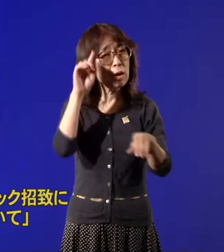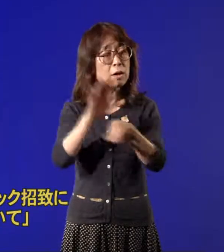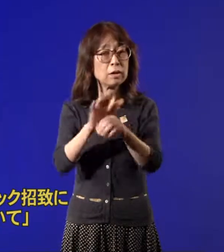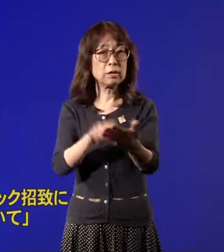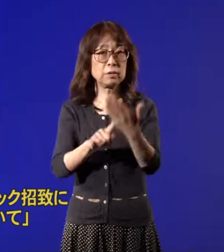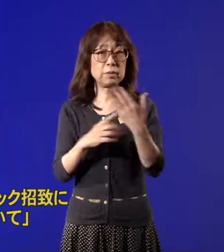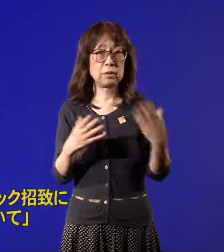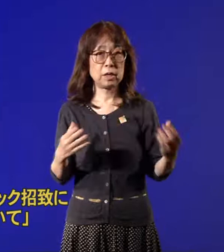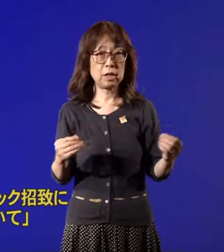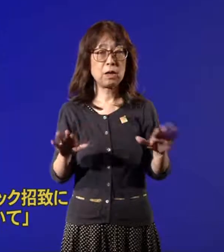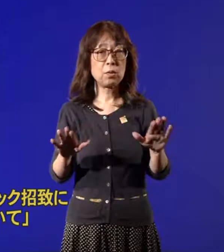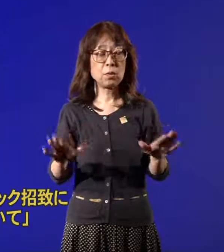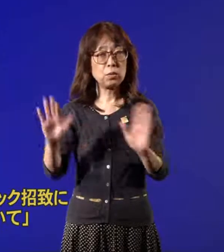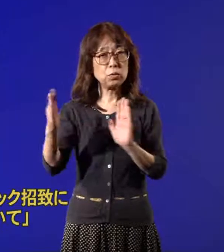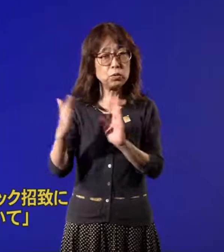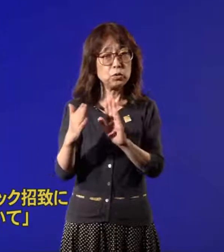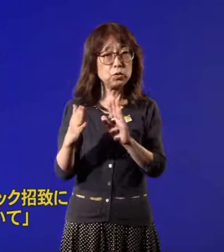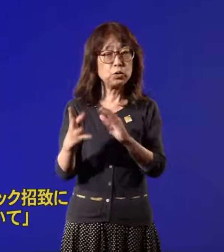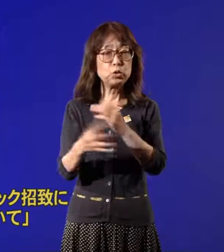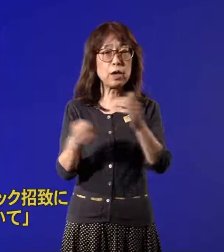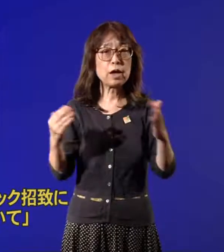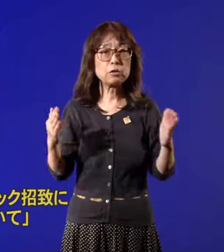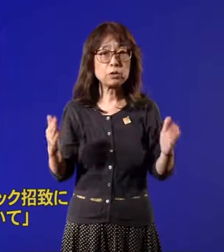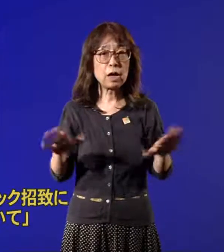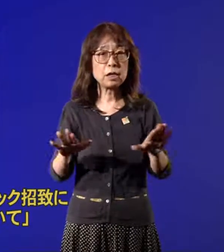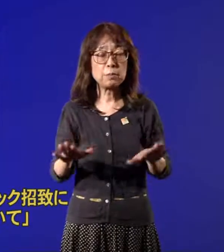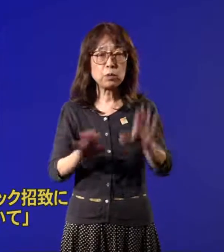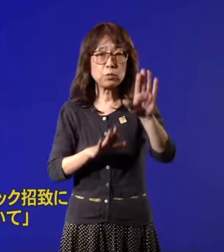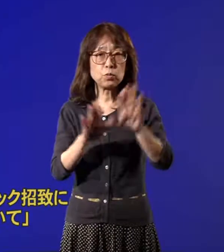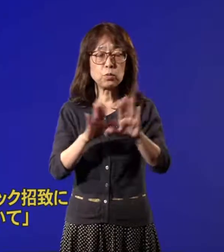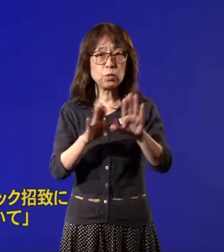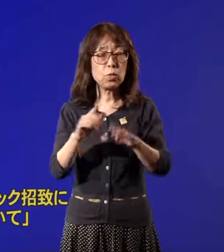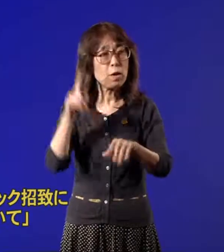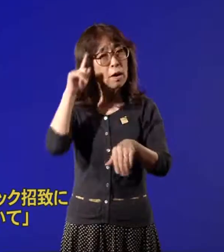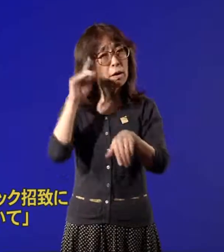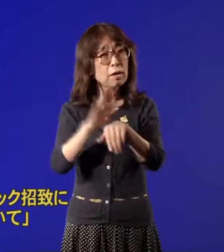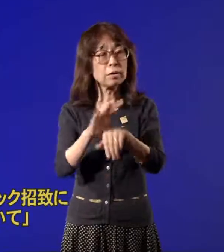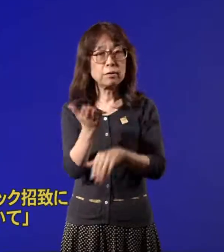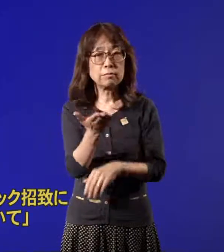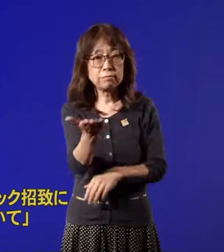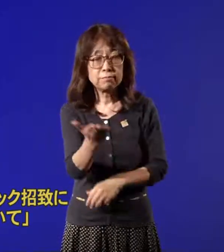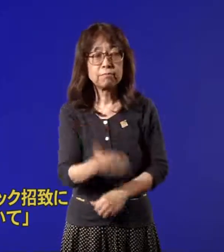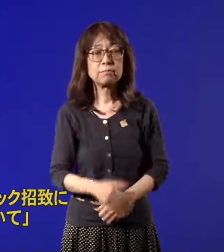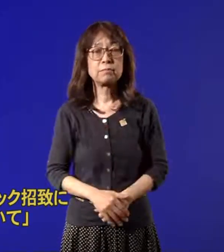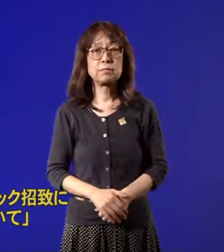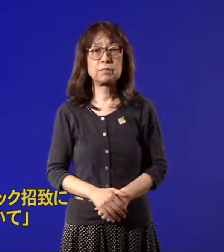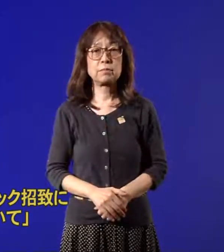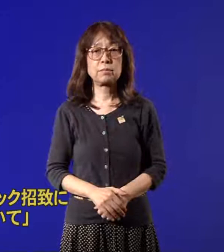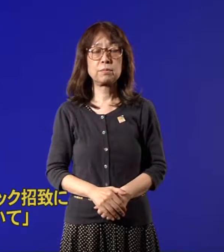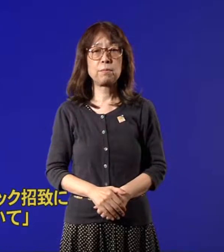ももうあと数ヶ月となっておりまして、現段階でどのようにお考えか教えてください。はい、